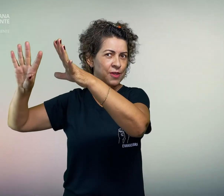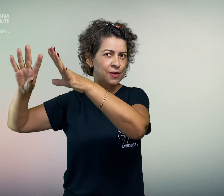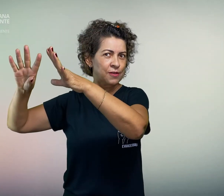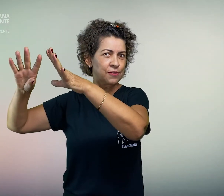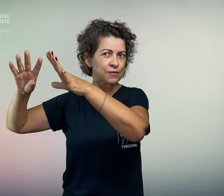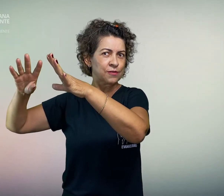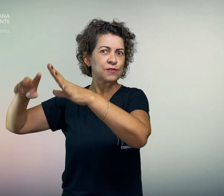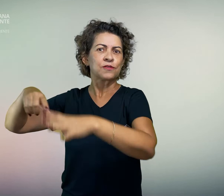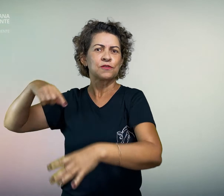condenará.